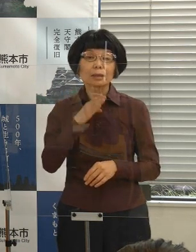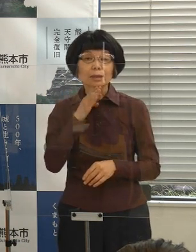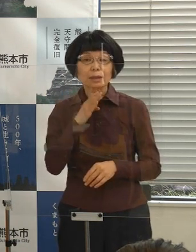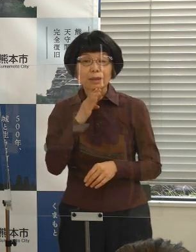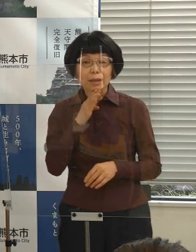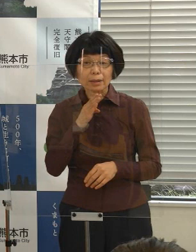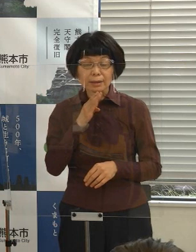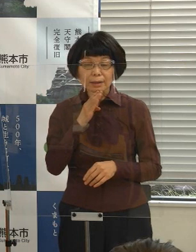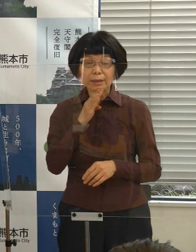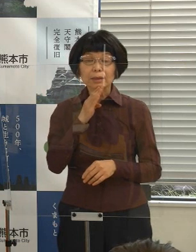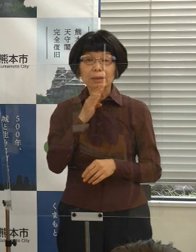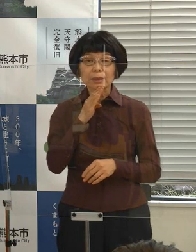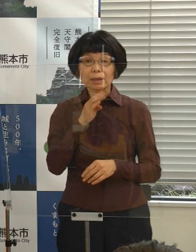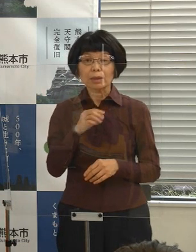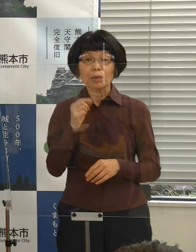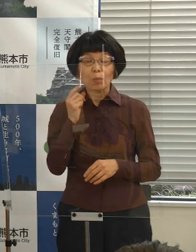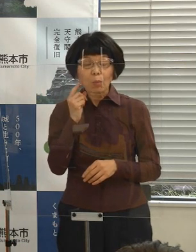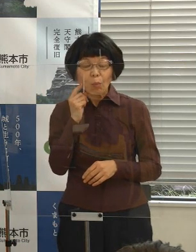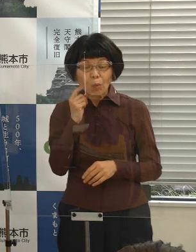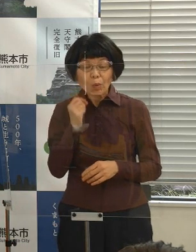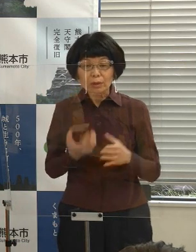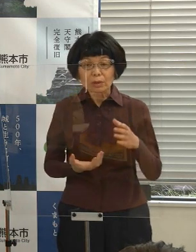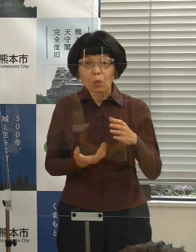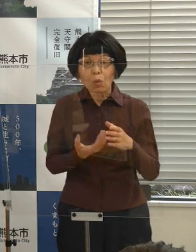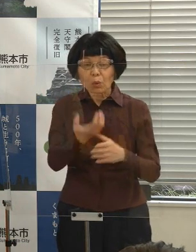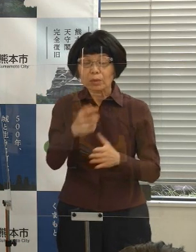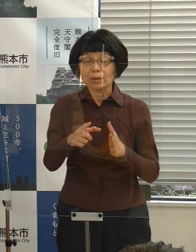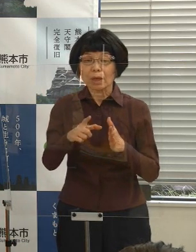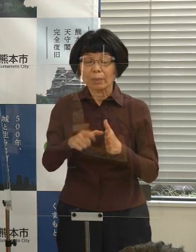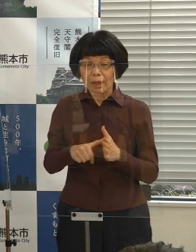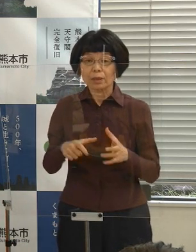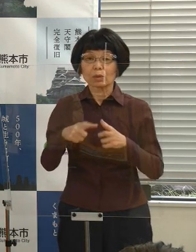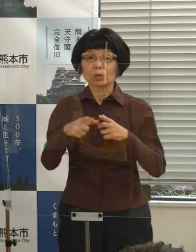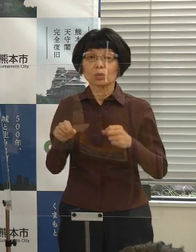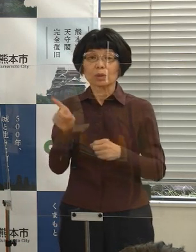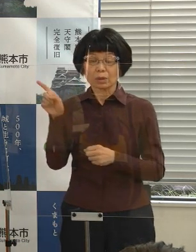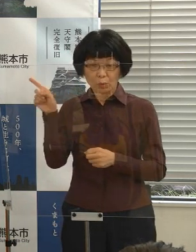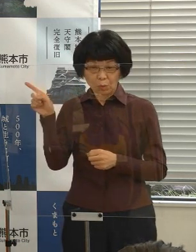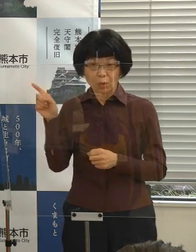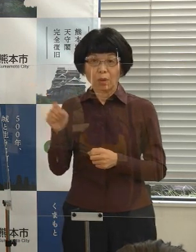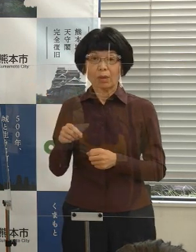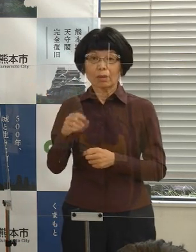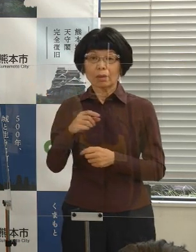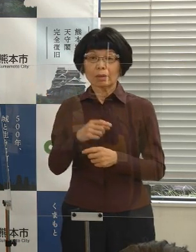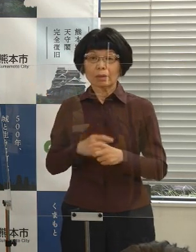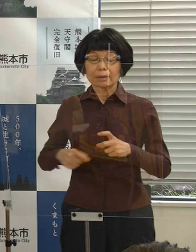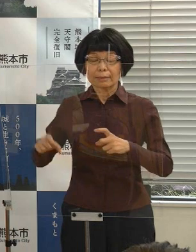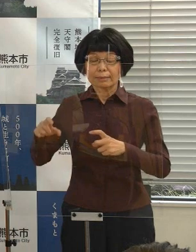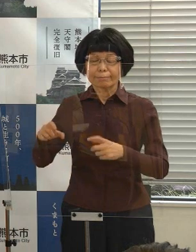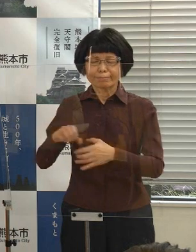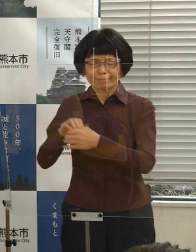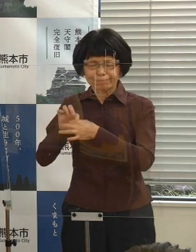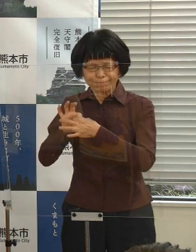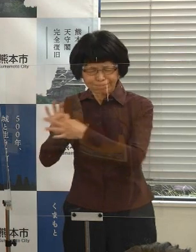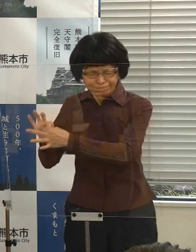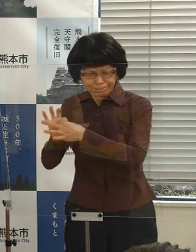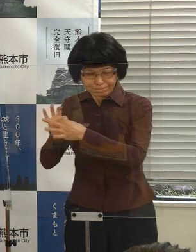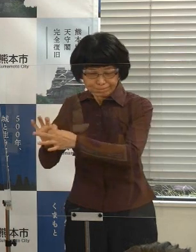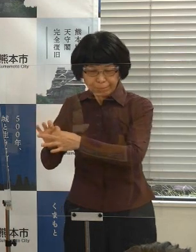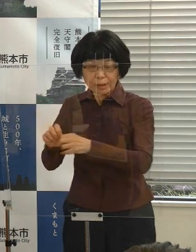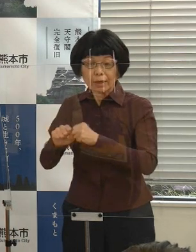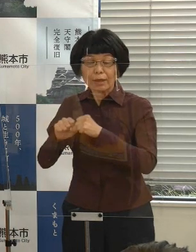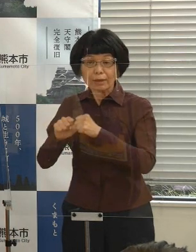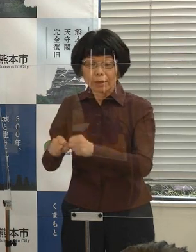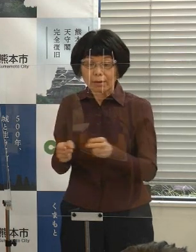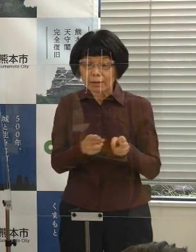が起こった場合にですね、やはり国の方ともよくさらに連携をしながら制度の改善